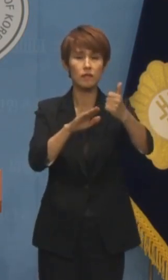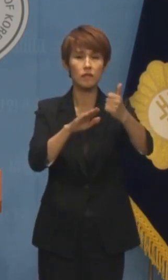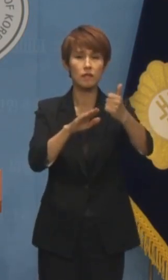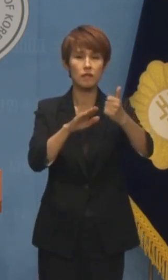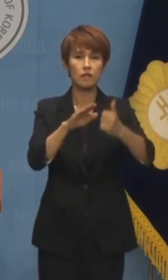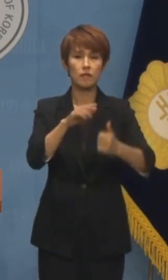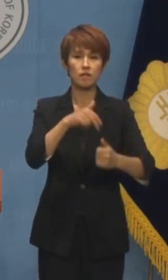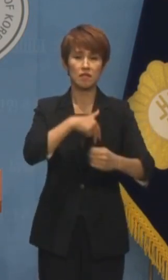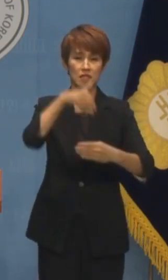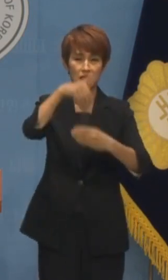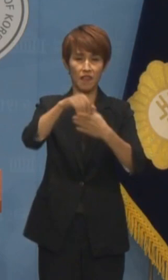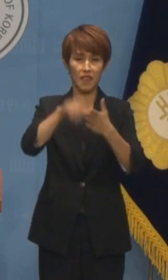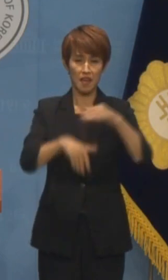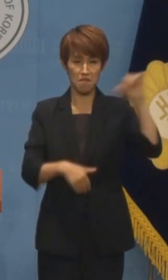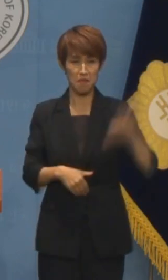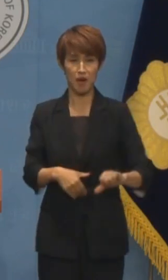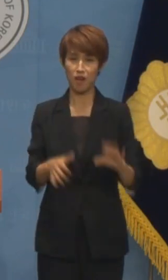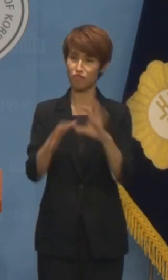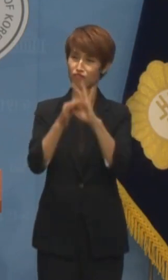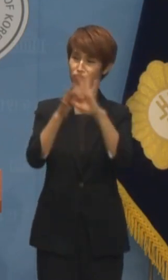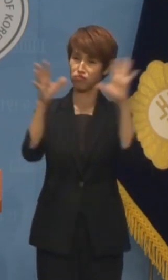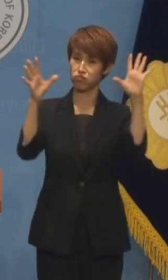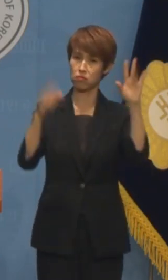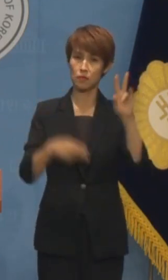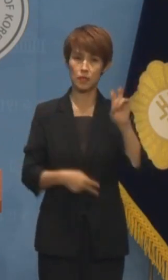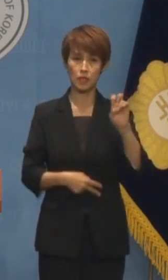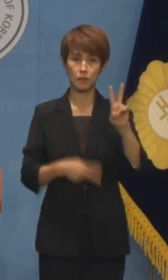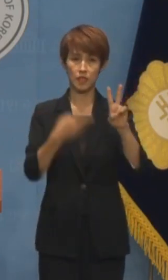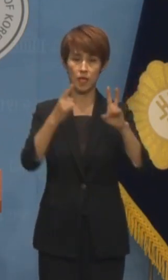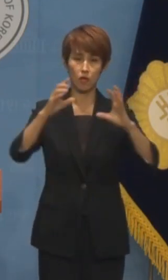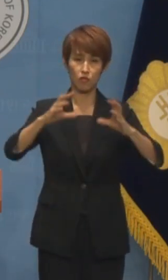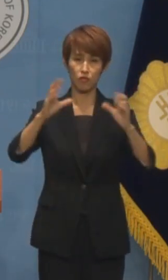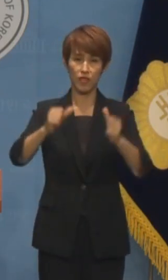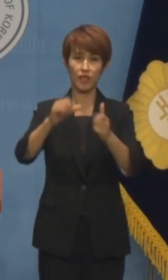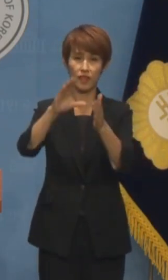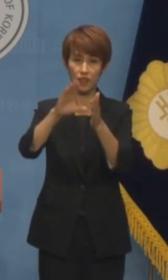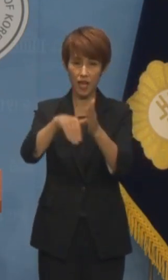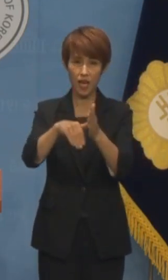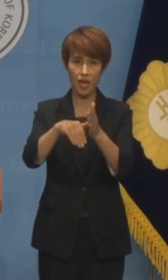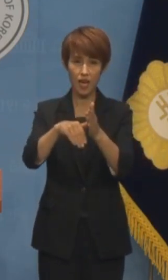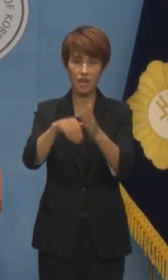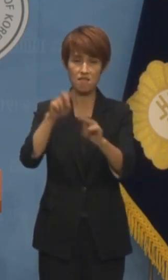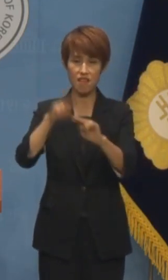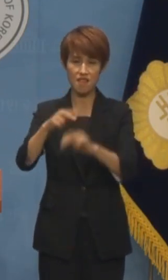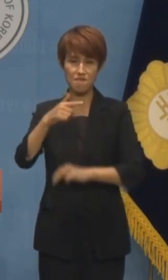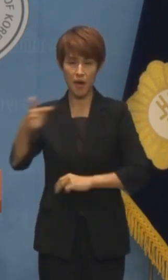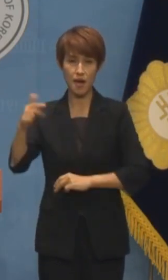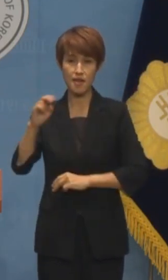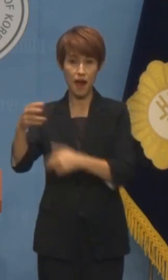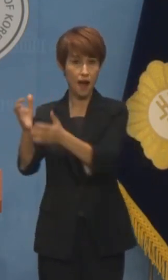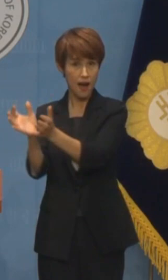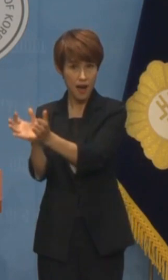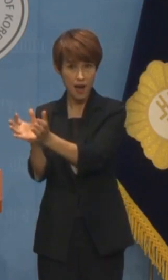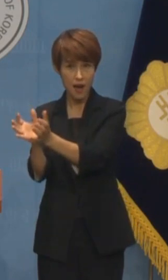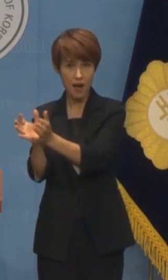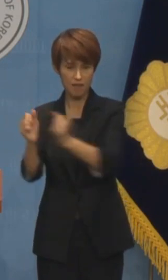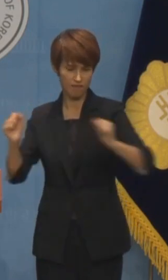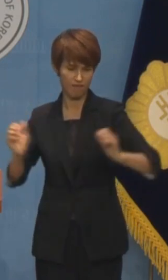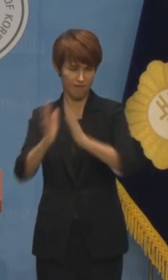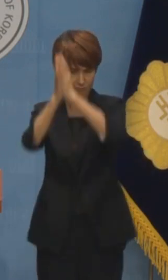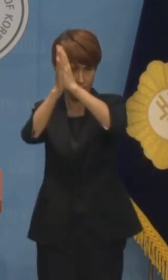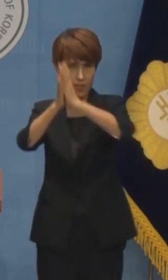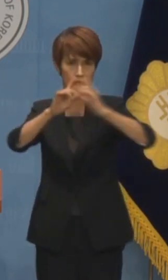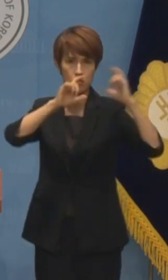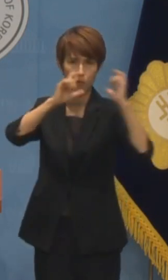결과에 아랑곳하지 않고 22대 국회에서 압도적인 의석을 확보한 야권과 정면